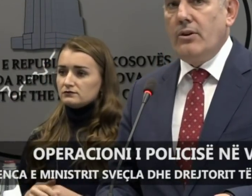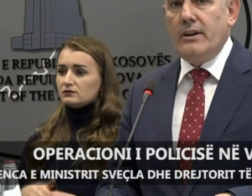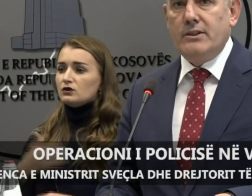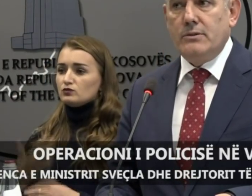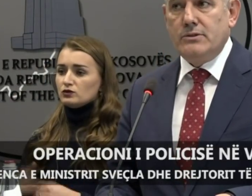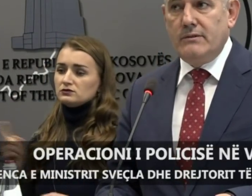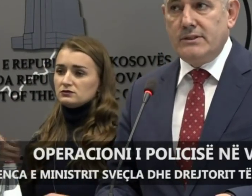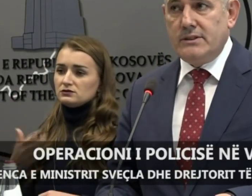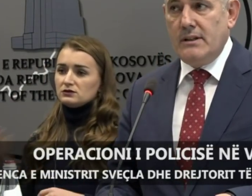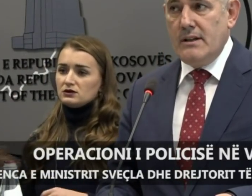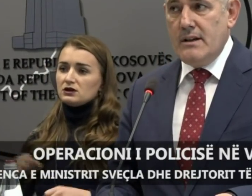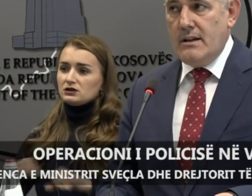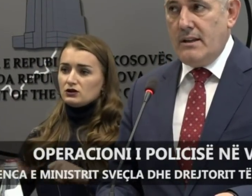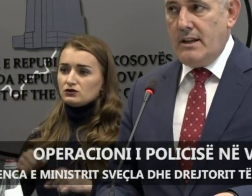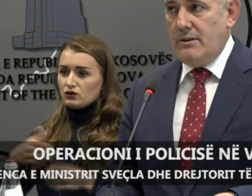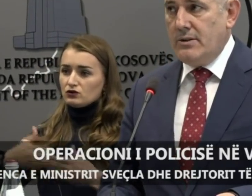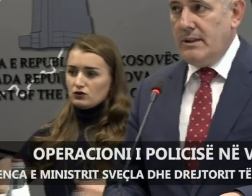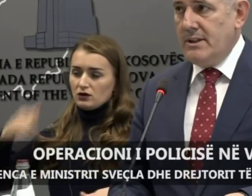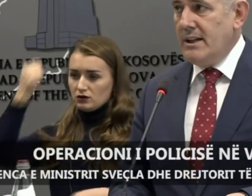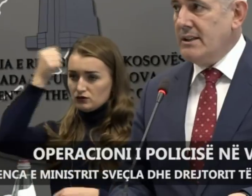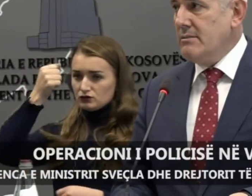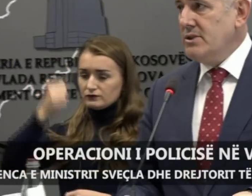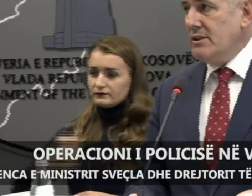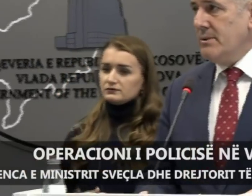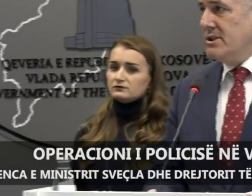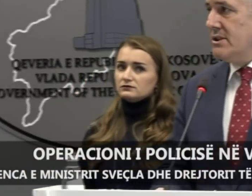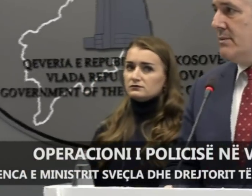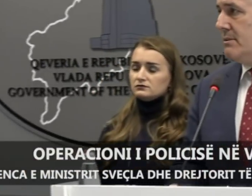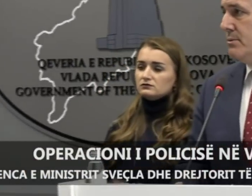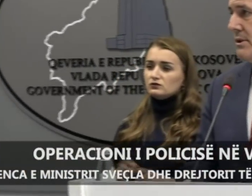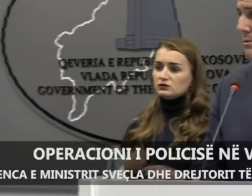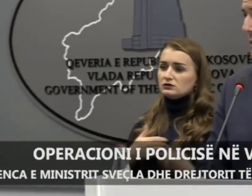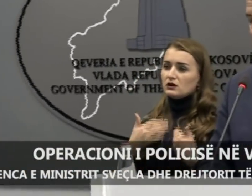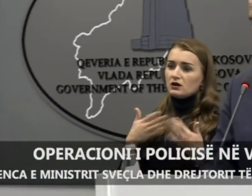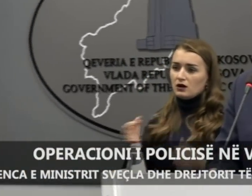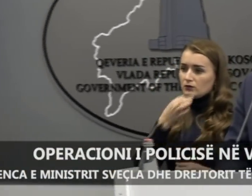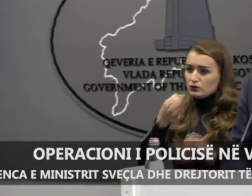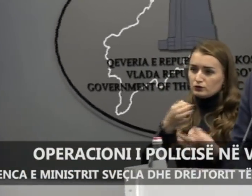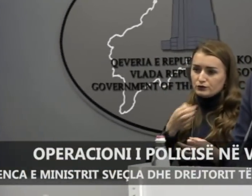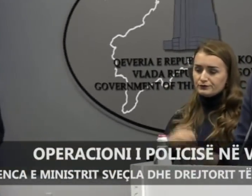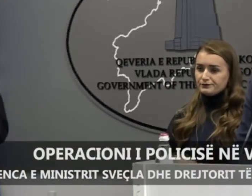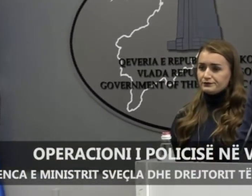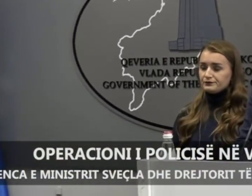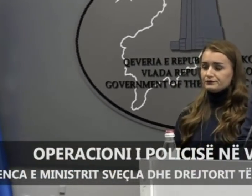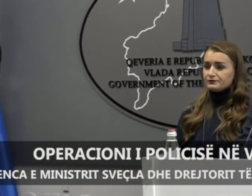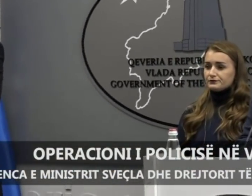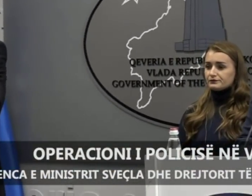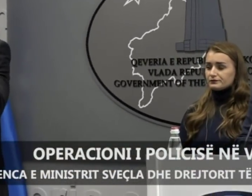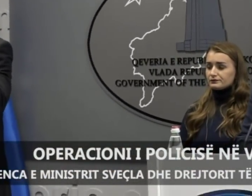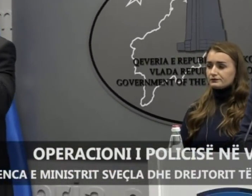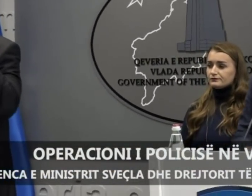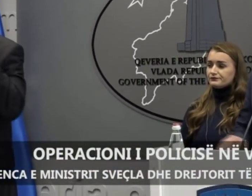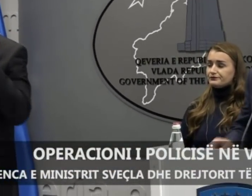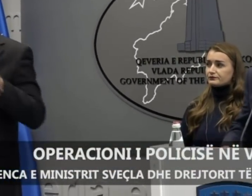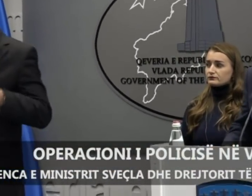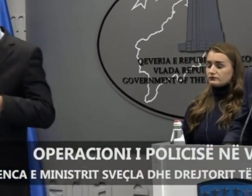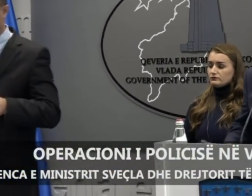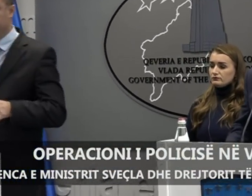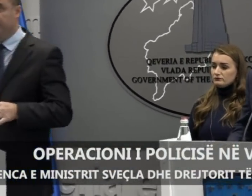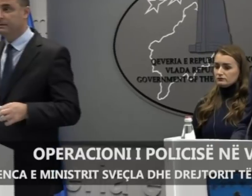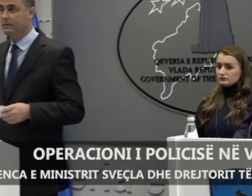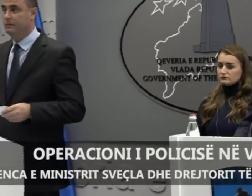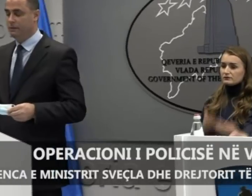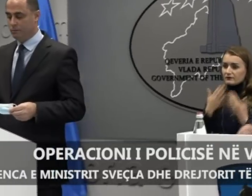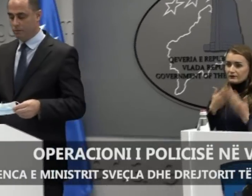të doganave të Kosovës, dhe do të jemi të gatshëm që të përgjigjemi në pyetjet tuaja. Faleminderit.